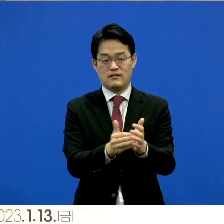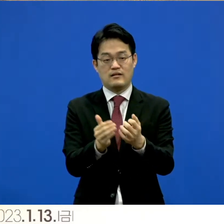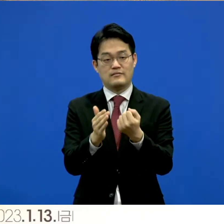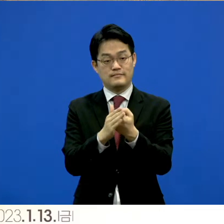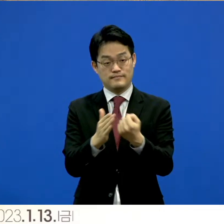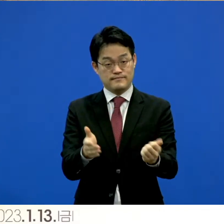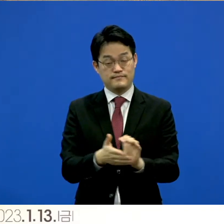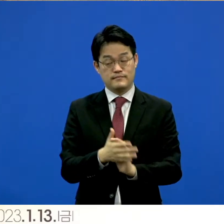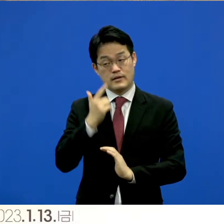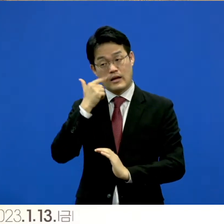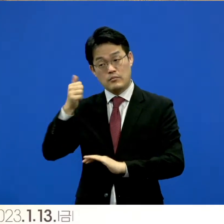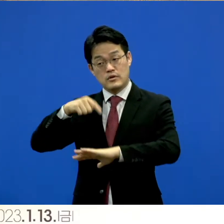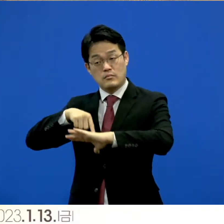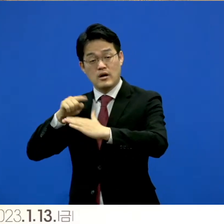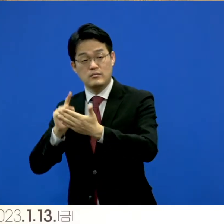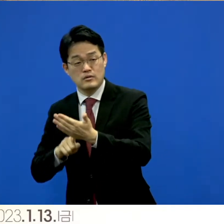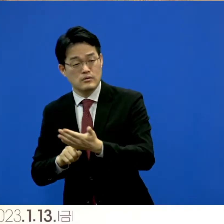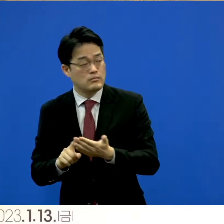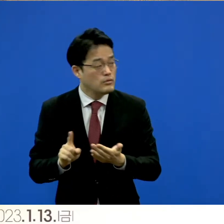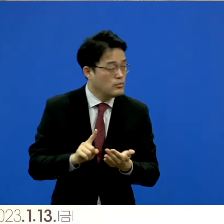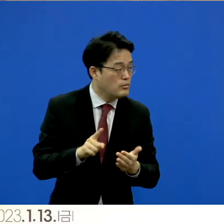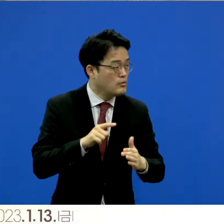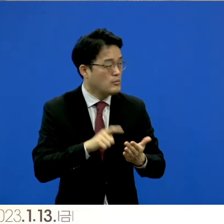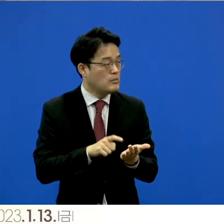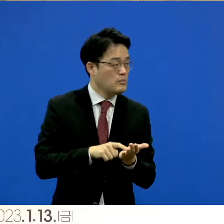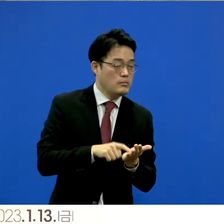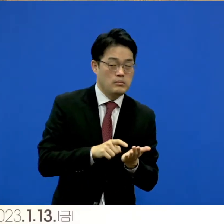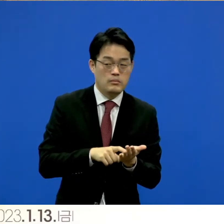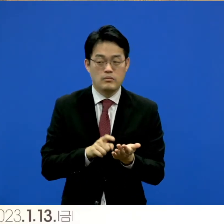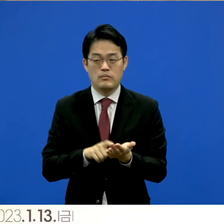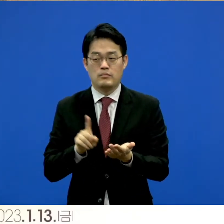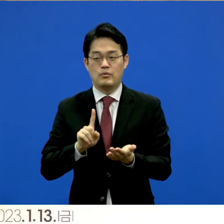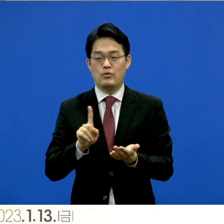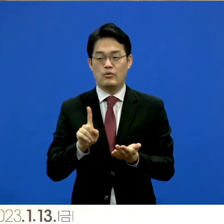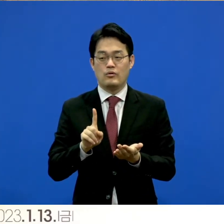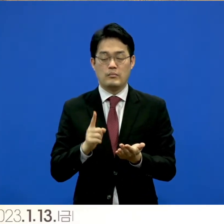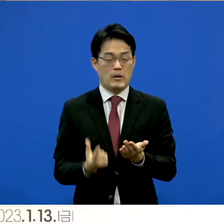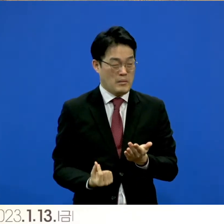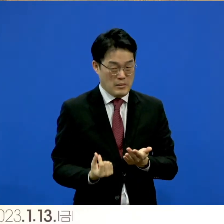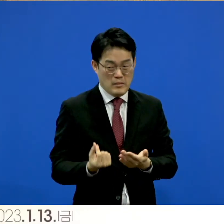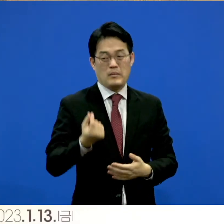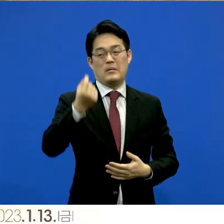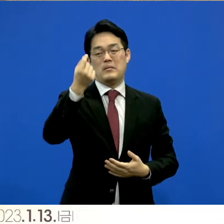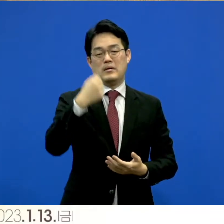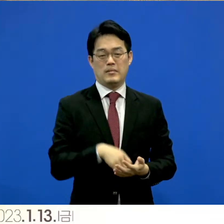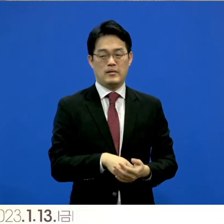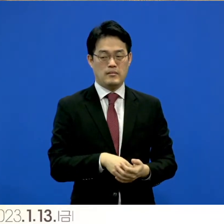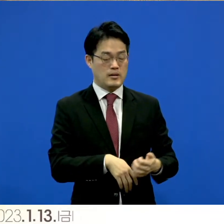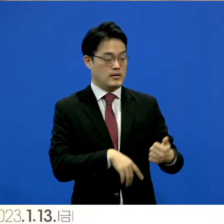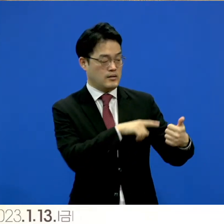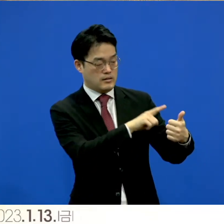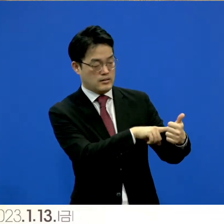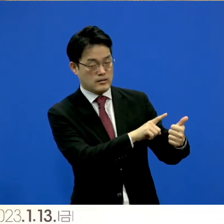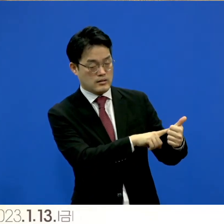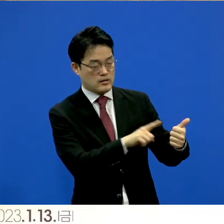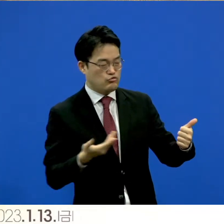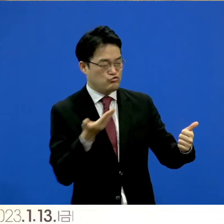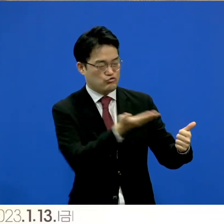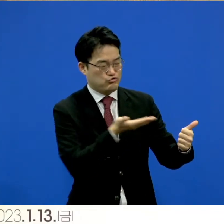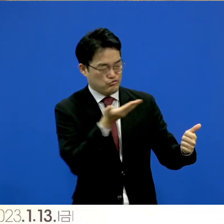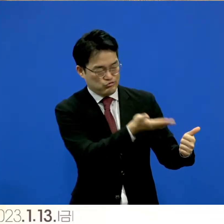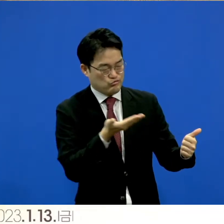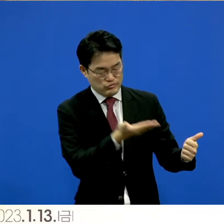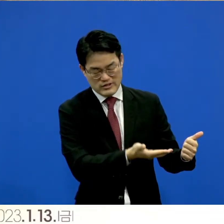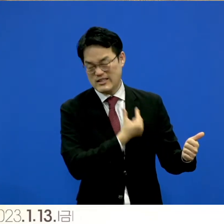그래서 아버지의 마음은 다른 데 있습니다. 마음이 급해요. 아버지는 빨리 아버지가 뭔가를 주고 싶어 하는